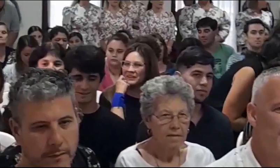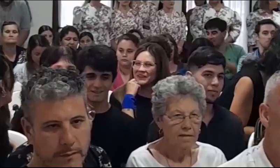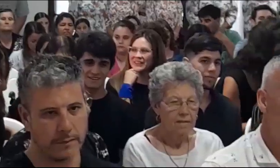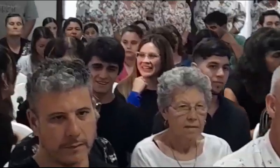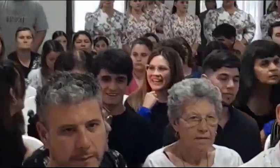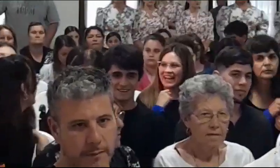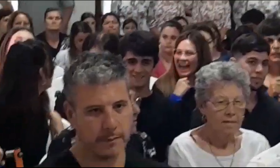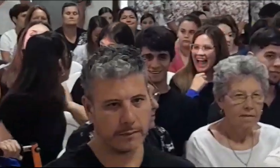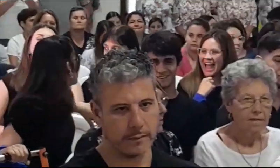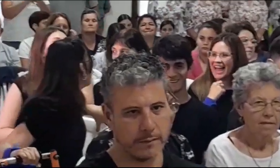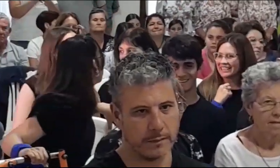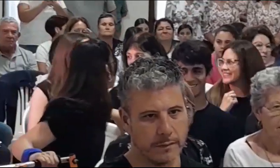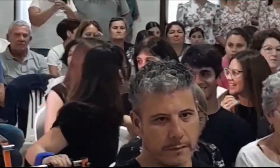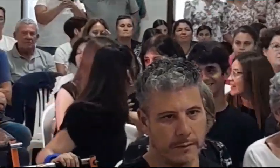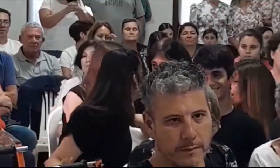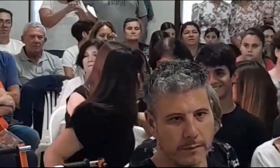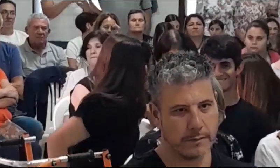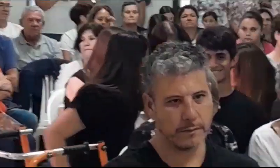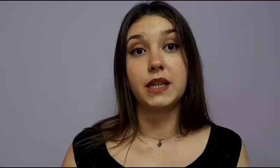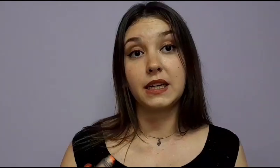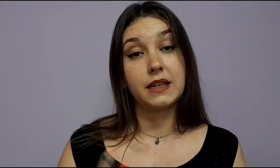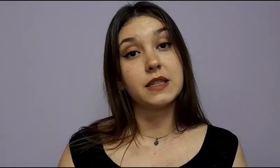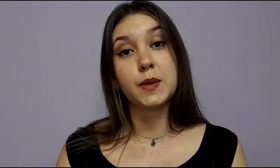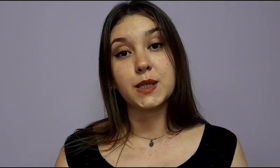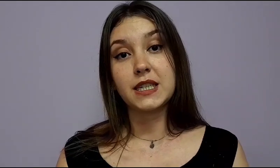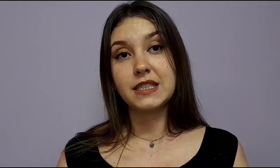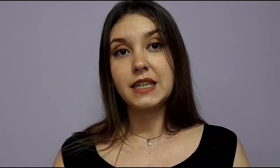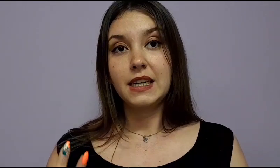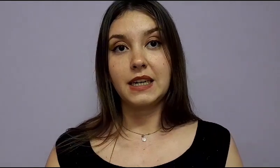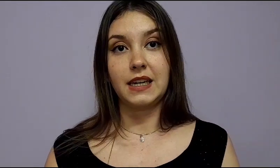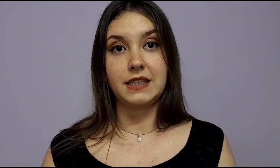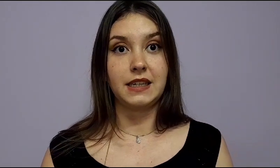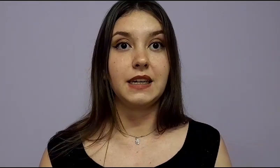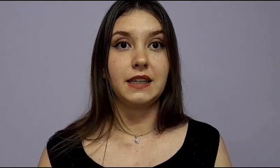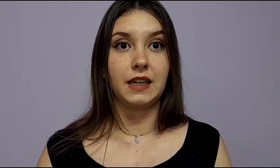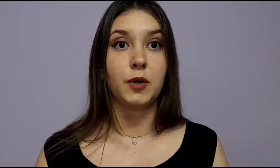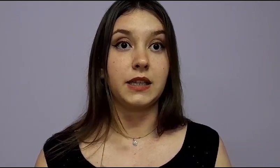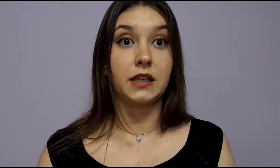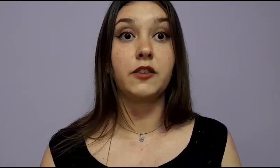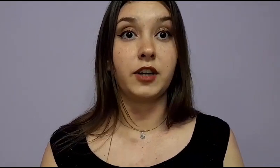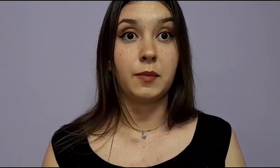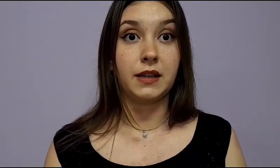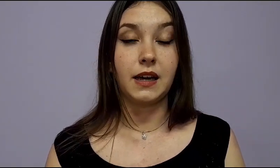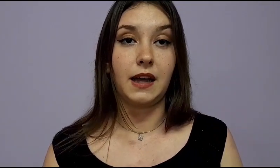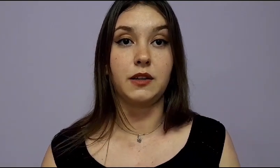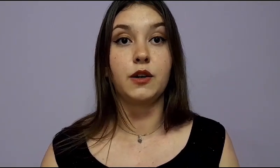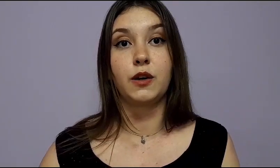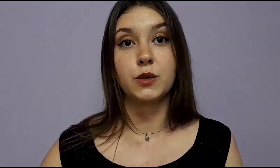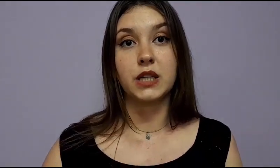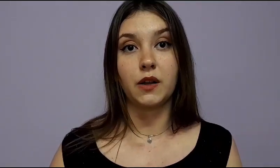la verdad es que terminamos el año con aproximadamente 15 personas que siguen, digamos, dejando fidelmente a todo el cursado